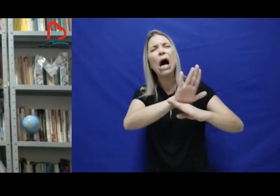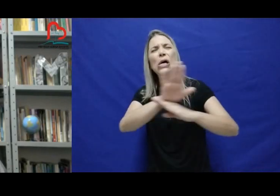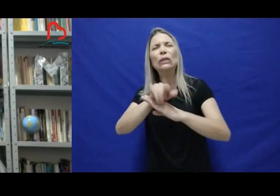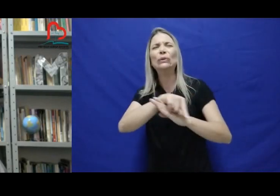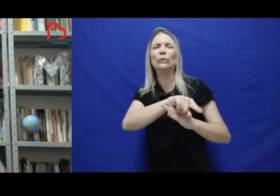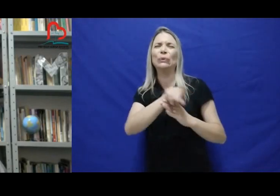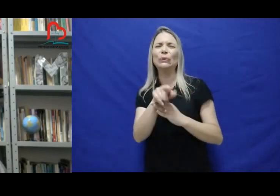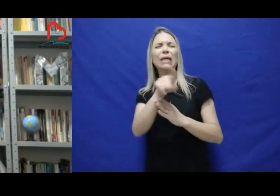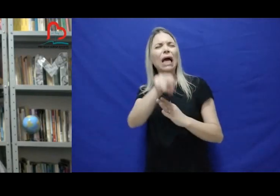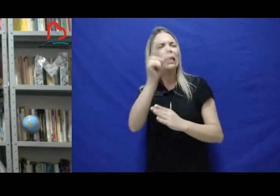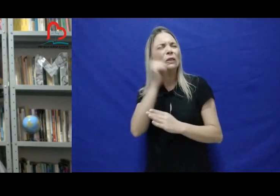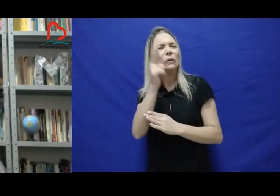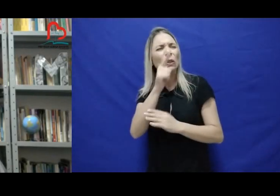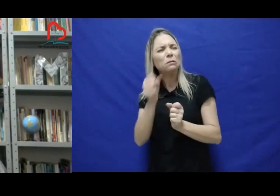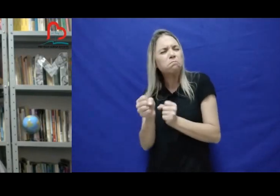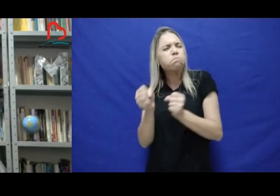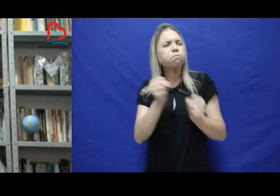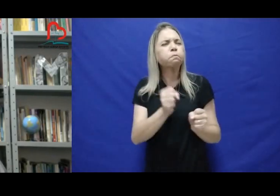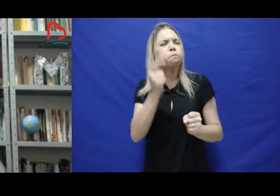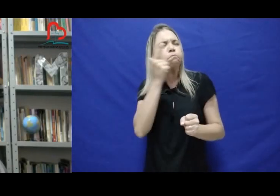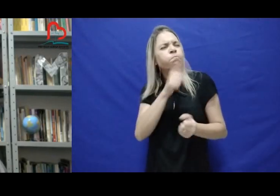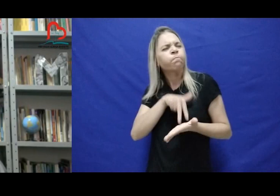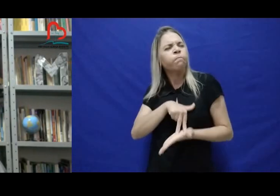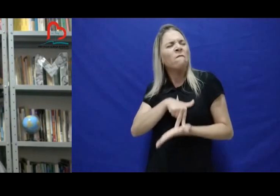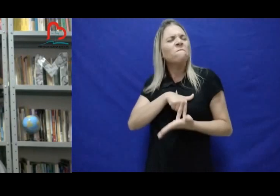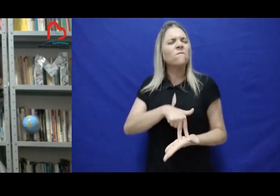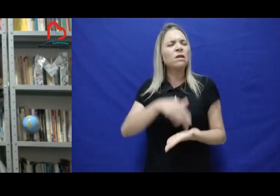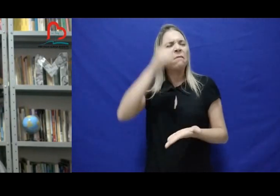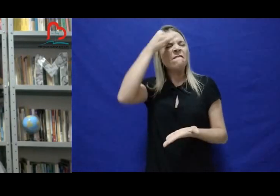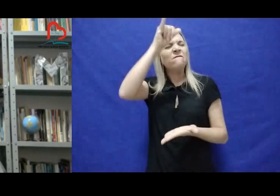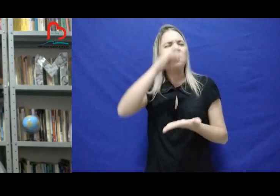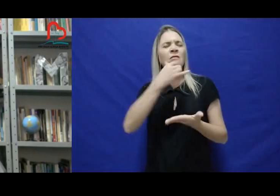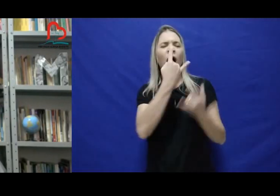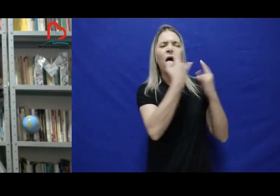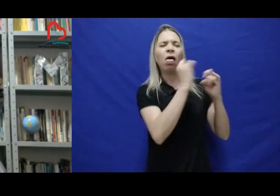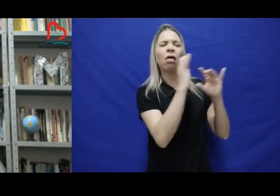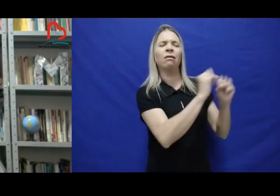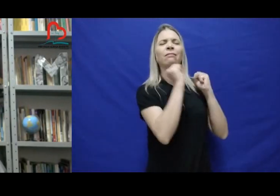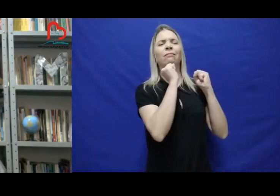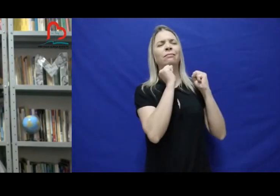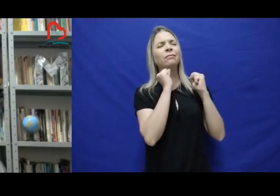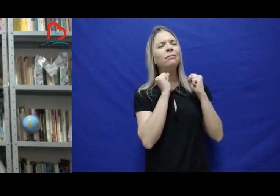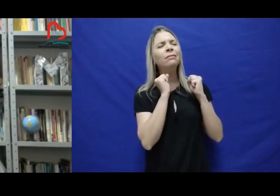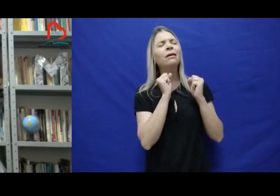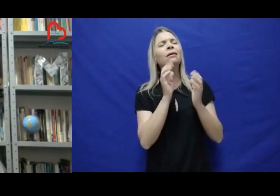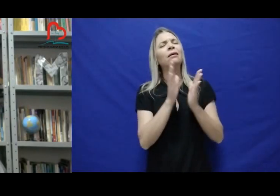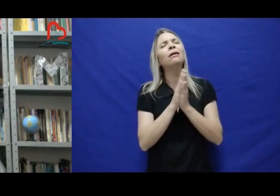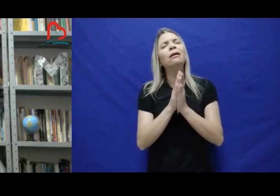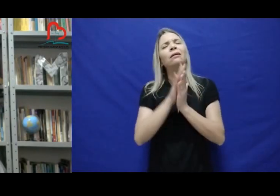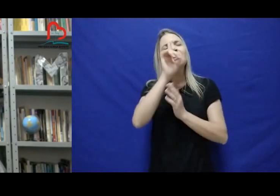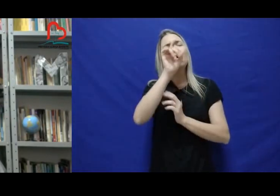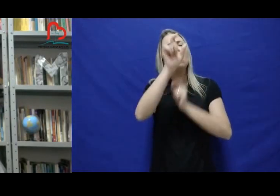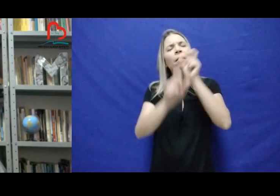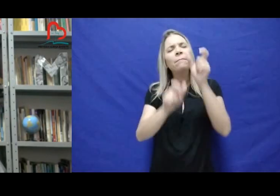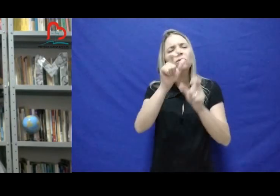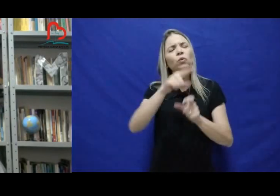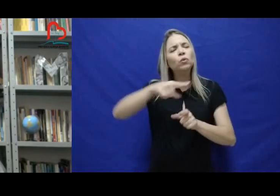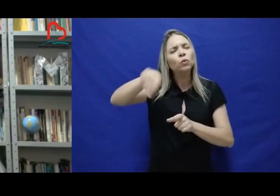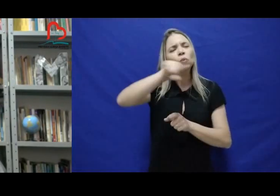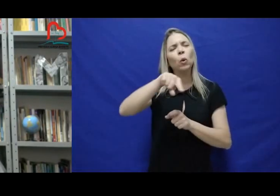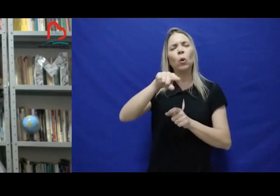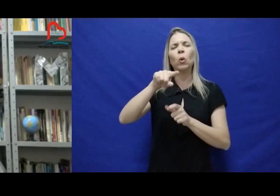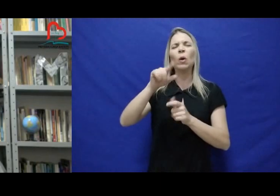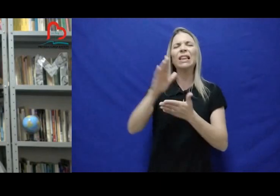têm caído no seu engodo, tenham poder para resistir e vencer. Ó Pai, permita que os teus servos que têm